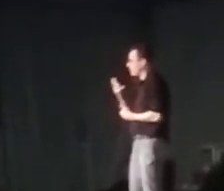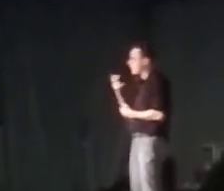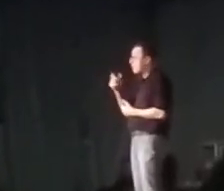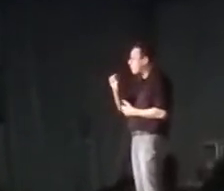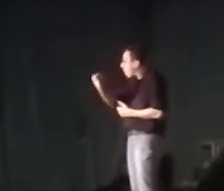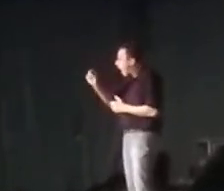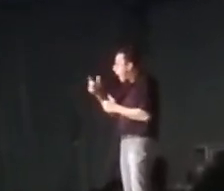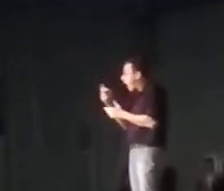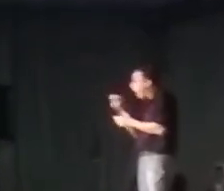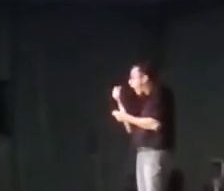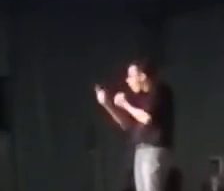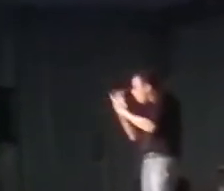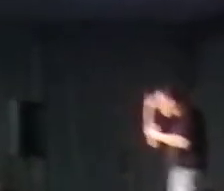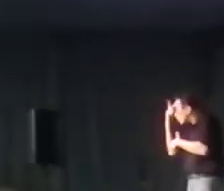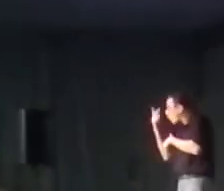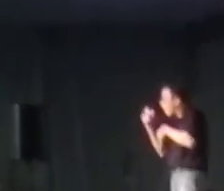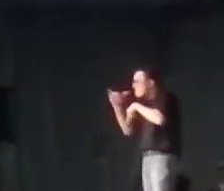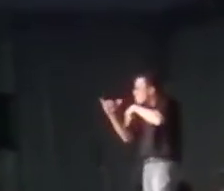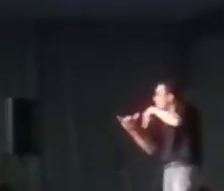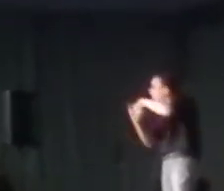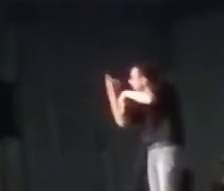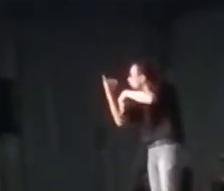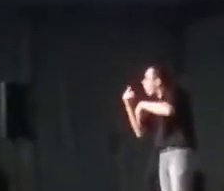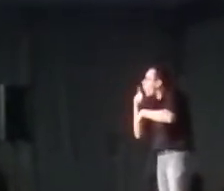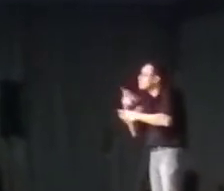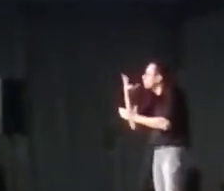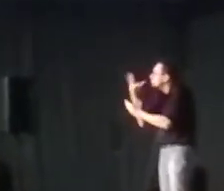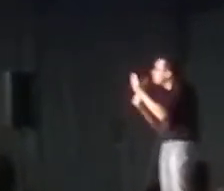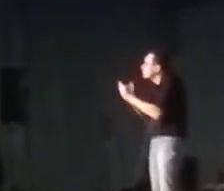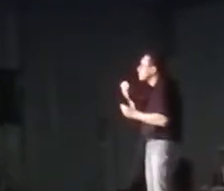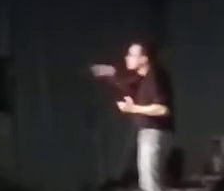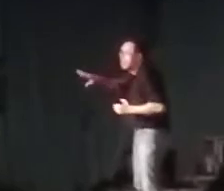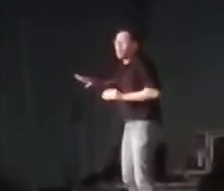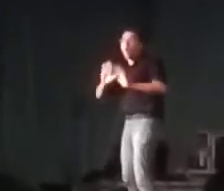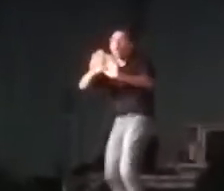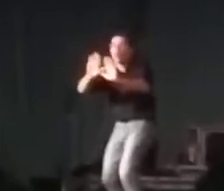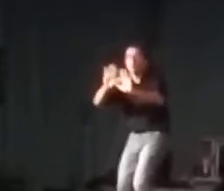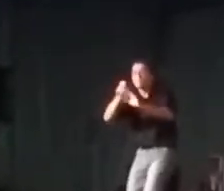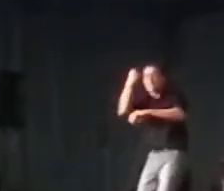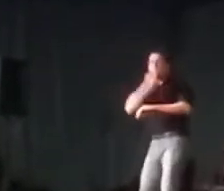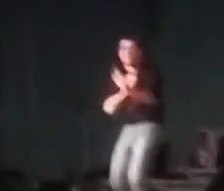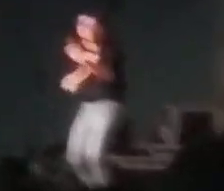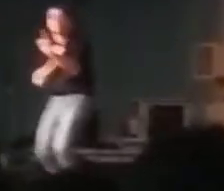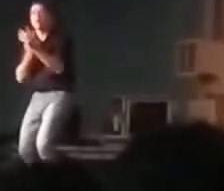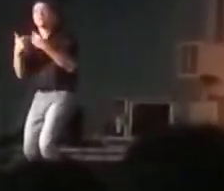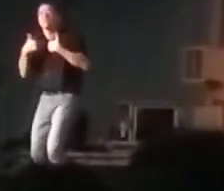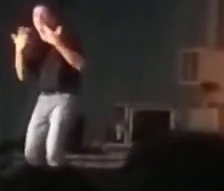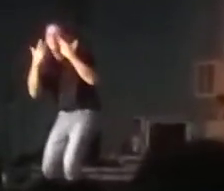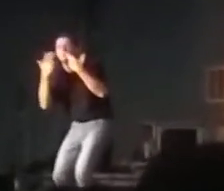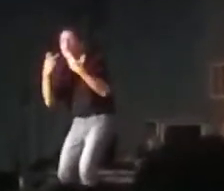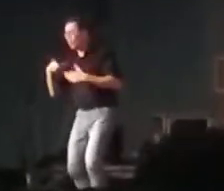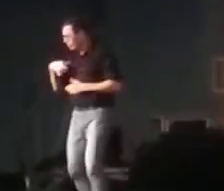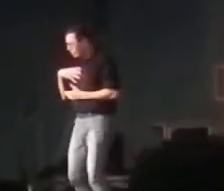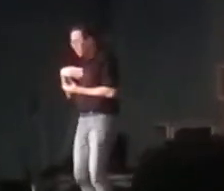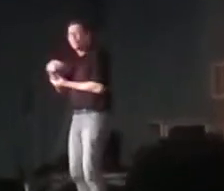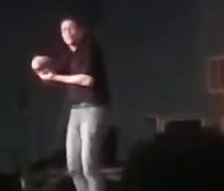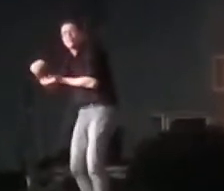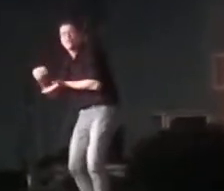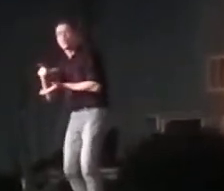aquelas que em algum momento conseguiram se personalizar. Falar, olha, eu não sou aquela que se odeia. Eu sou a Ilana, eu tenho 2 filhos, tenho